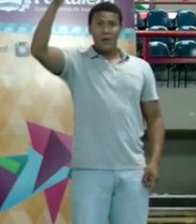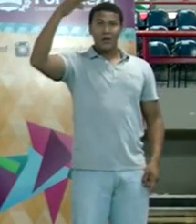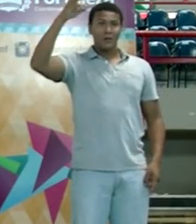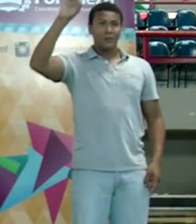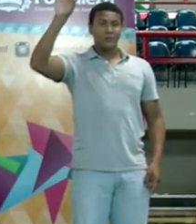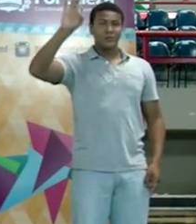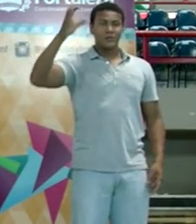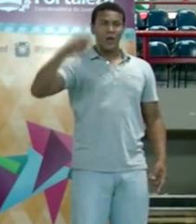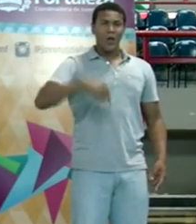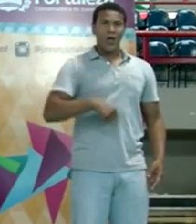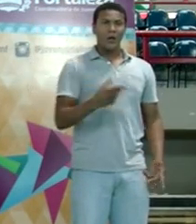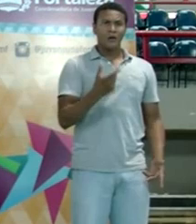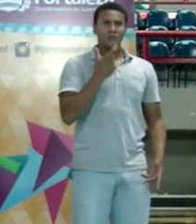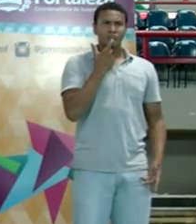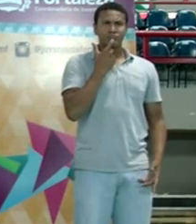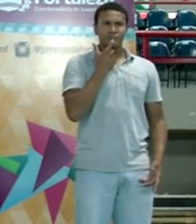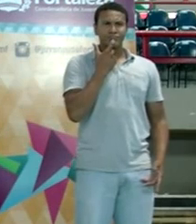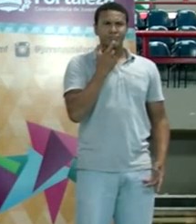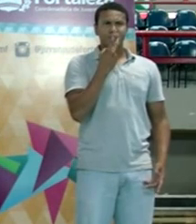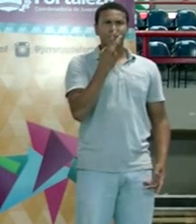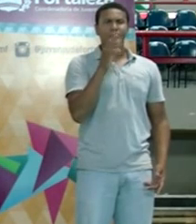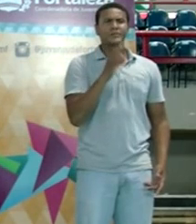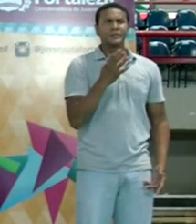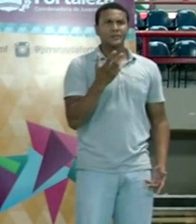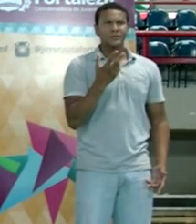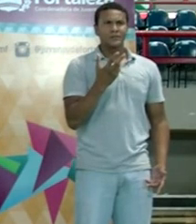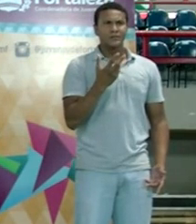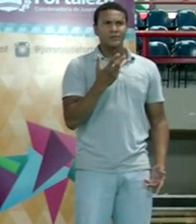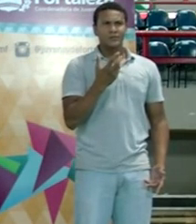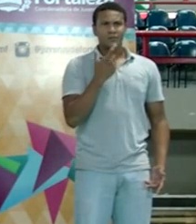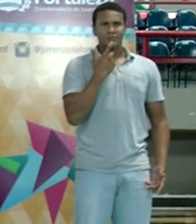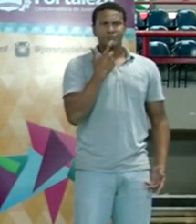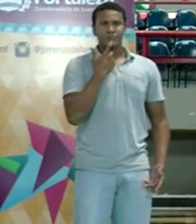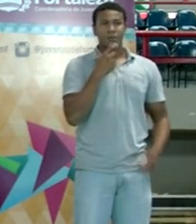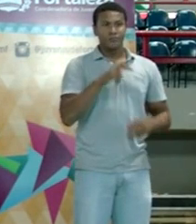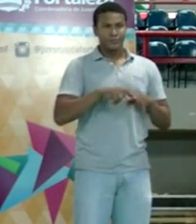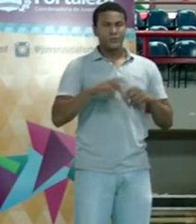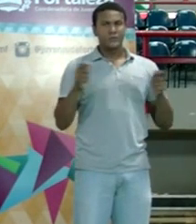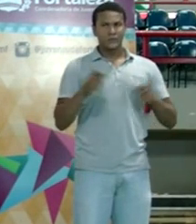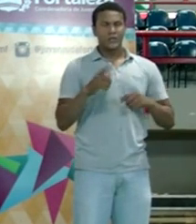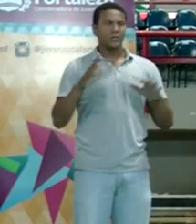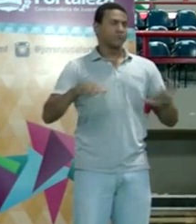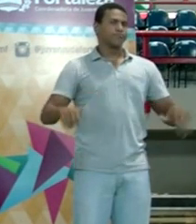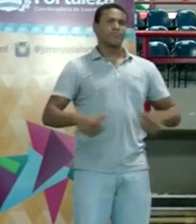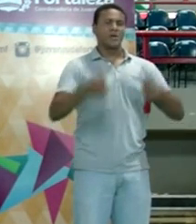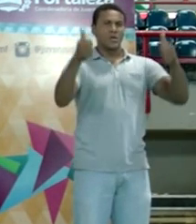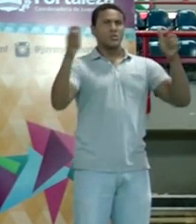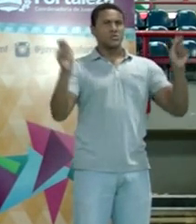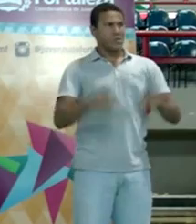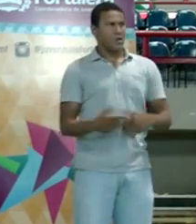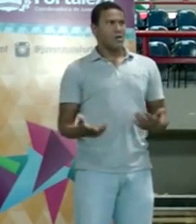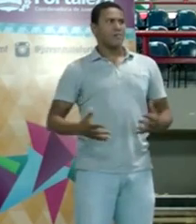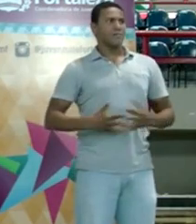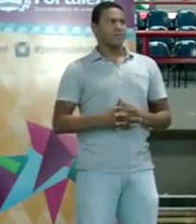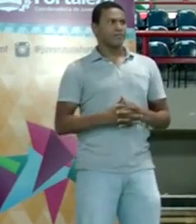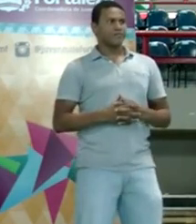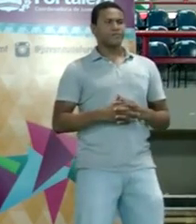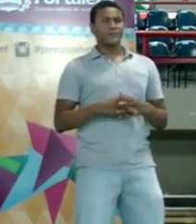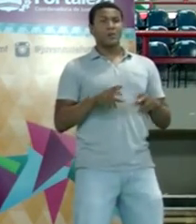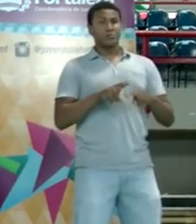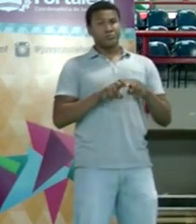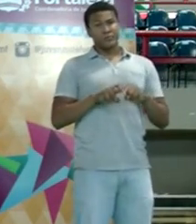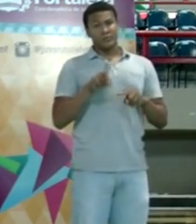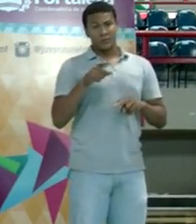eólica. E aqui mal beira os 2%. Tá? Então a gente tem condição de produzir muito, muito mais, certo? E ela